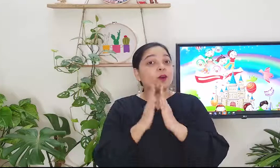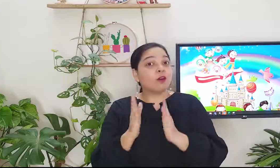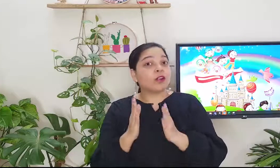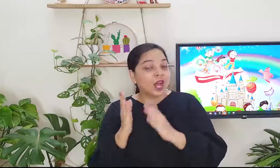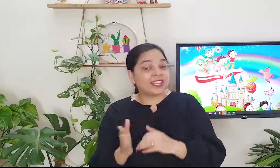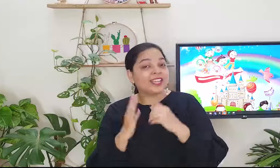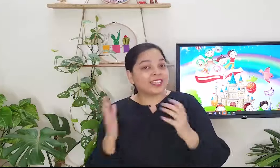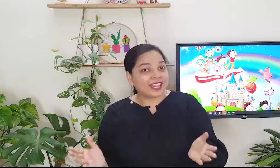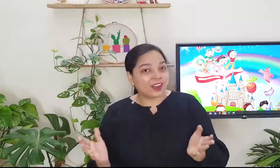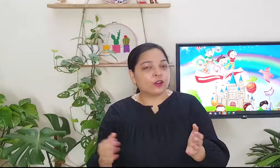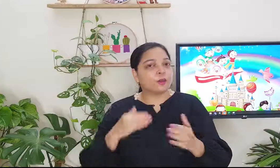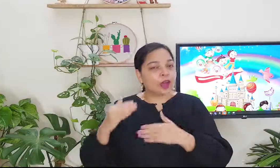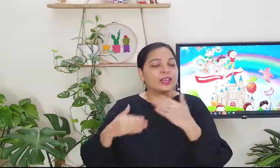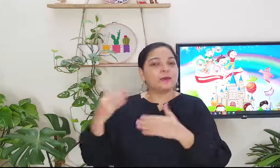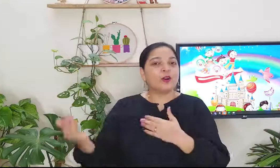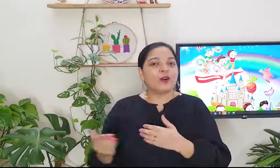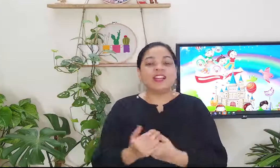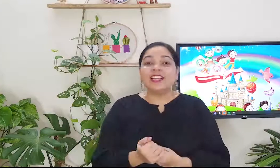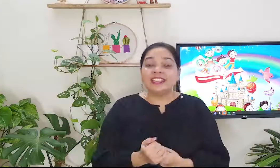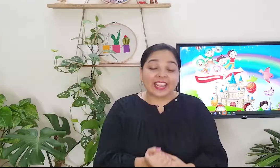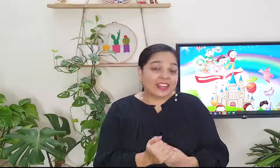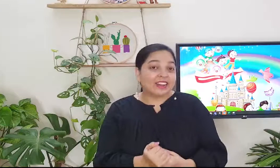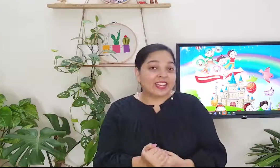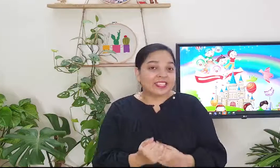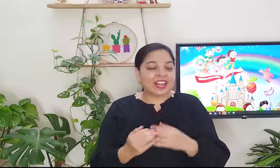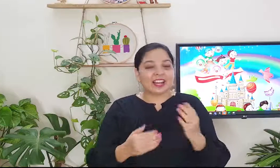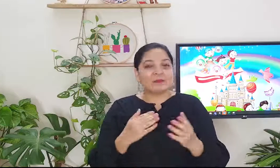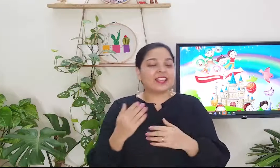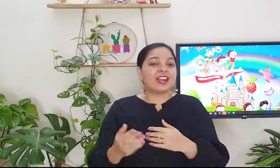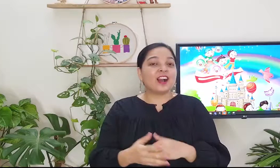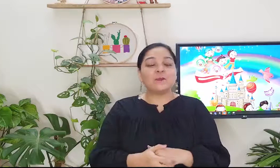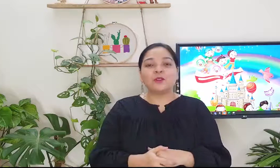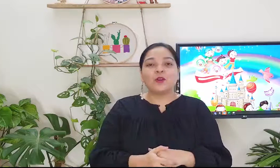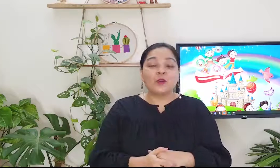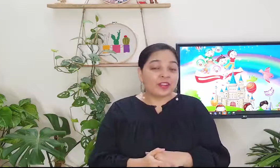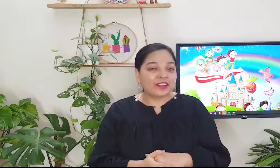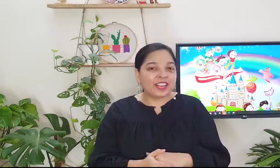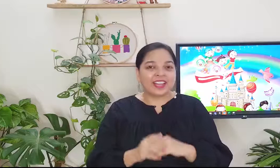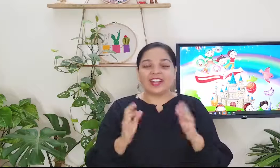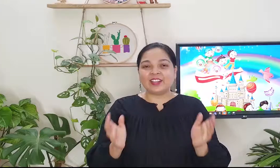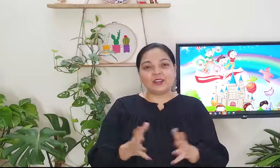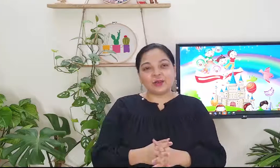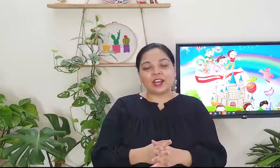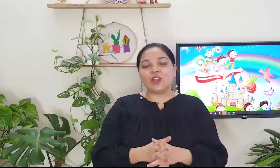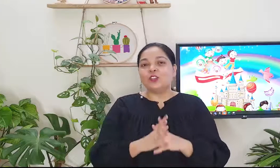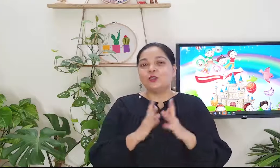কিছু শিখেছি, আর আগেও আমরা আরও কিছু দেখব এই গল্পতে আরে কি হতে পারে। হালেলুয়া। তো যেমনই